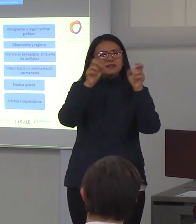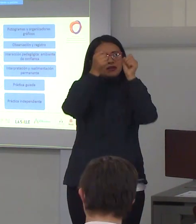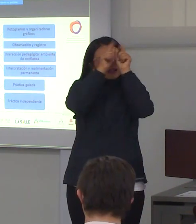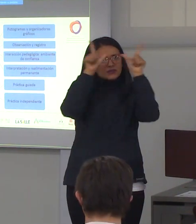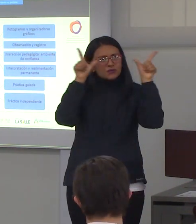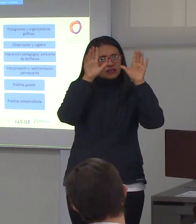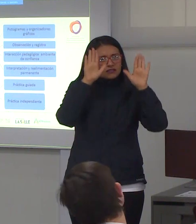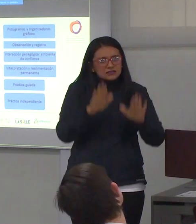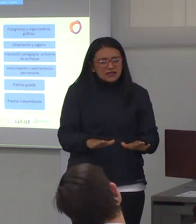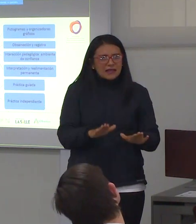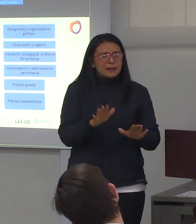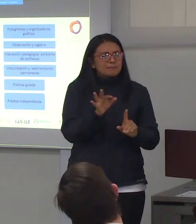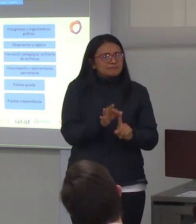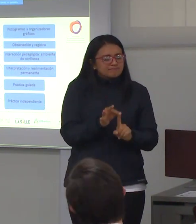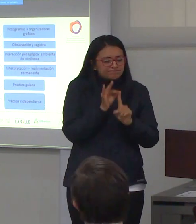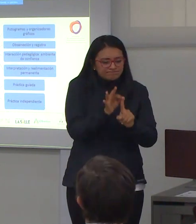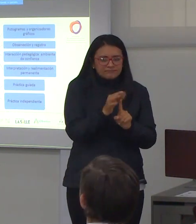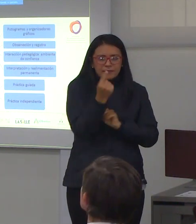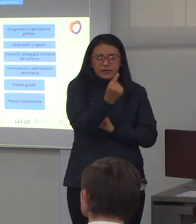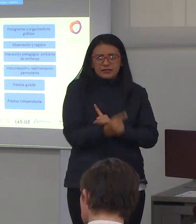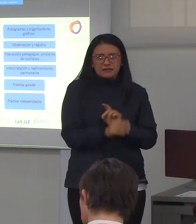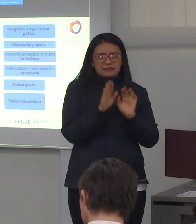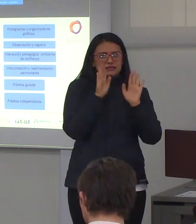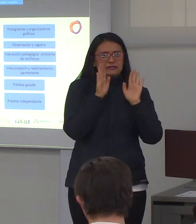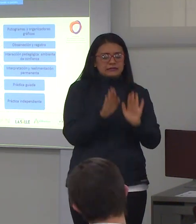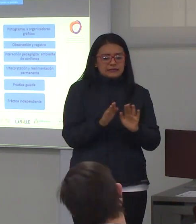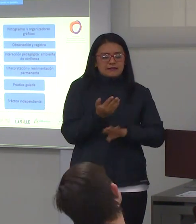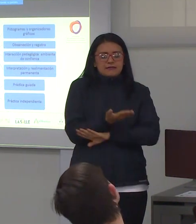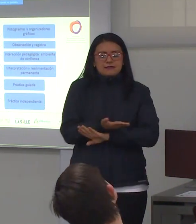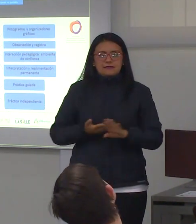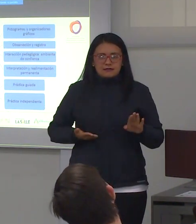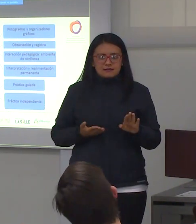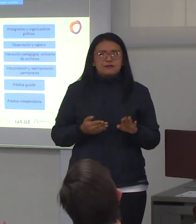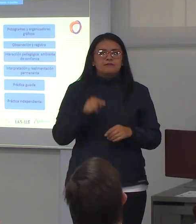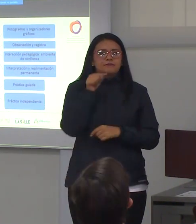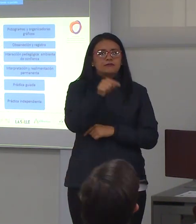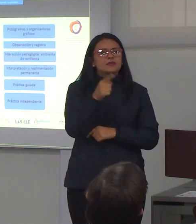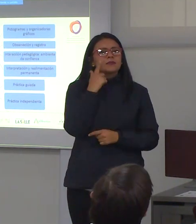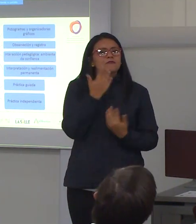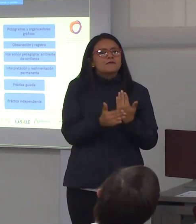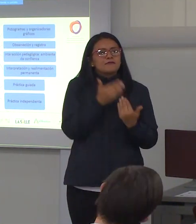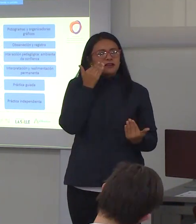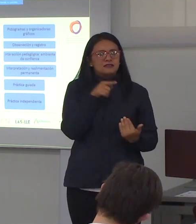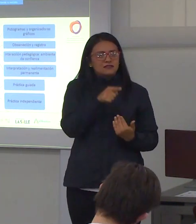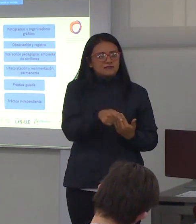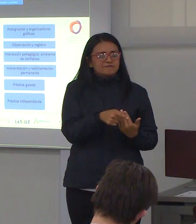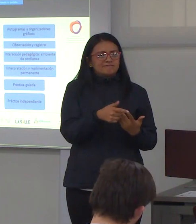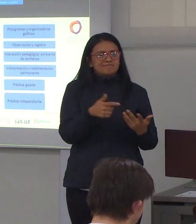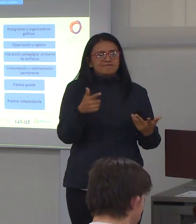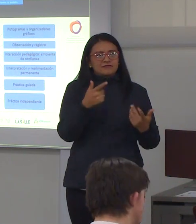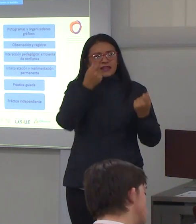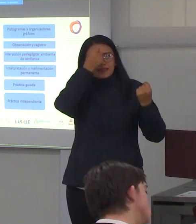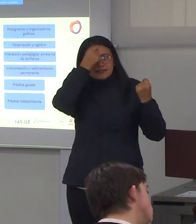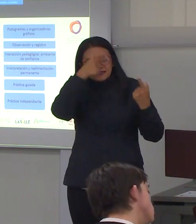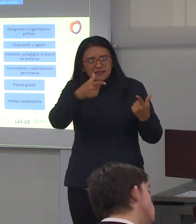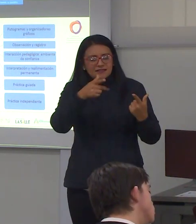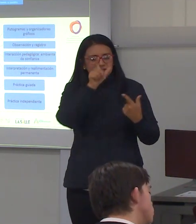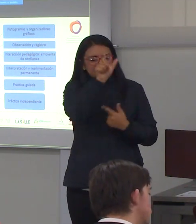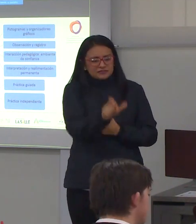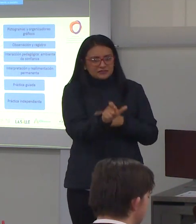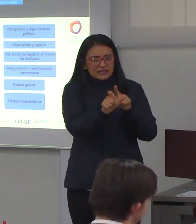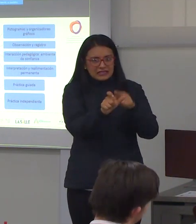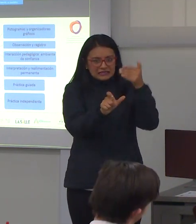lenguajes que eran específicos y que requieren precisamente para facilitar digamos la comprensión